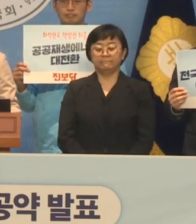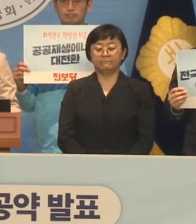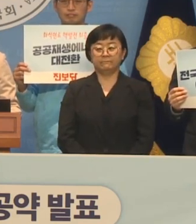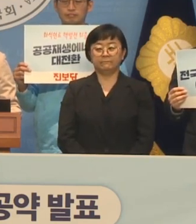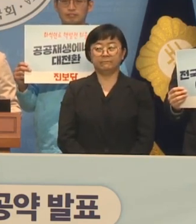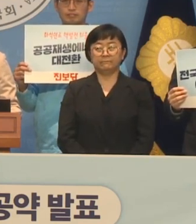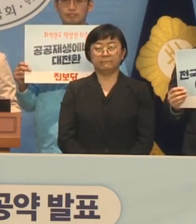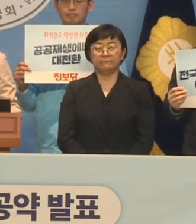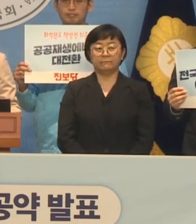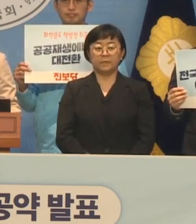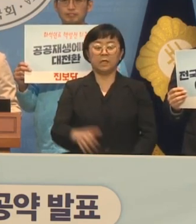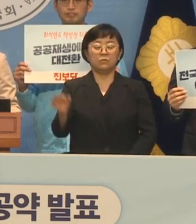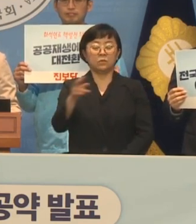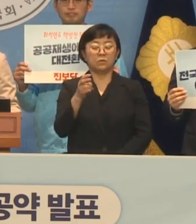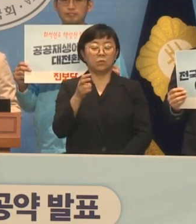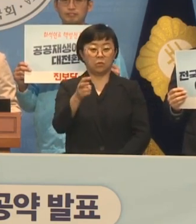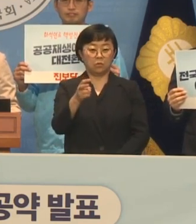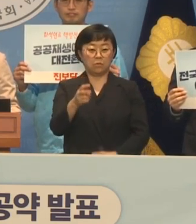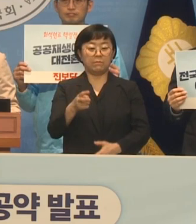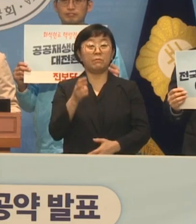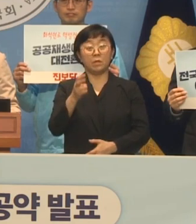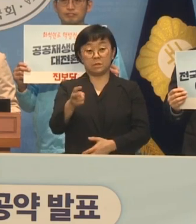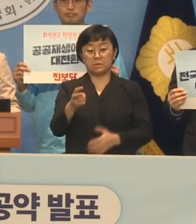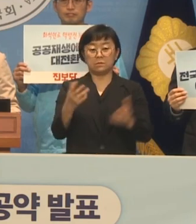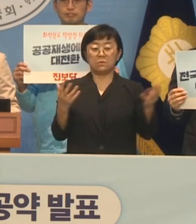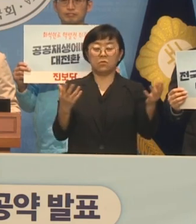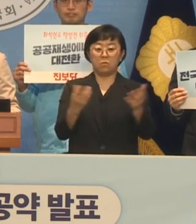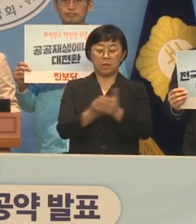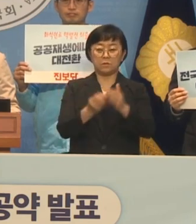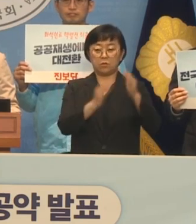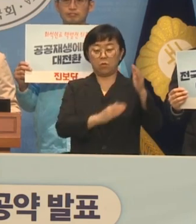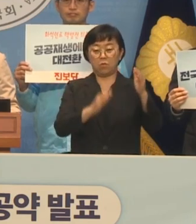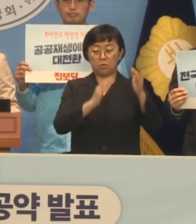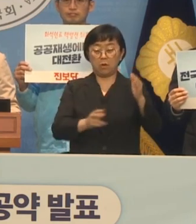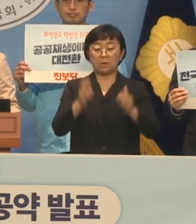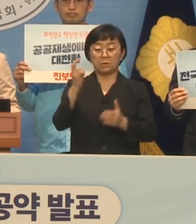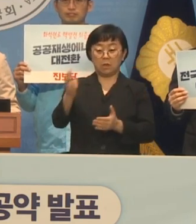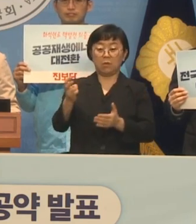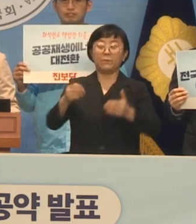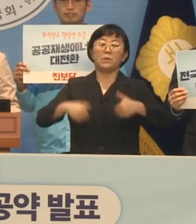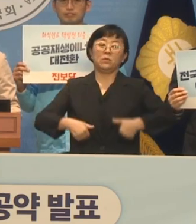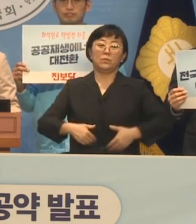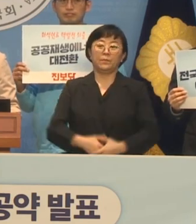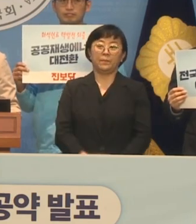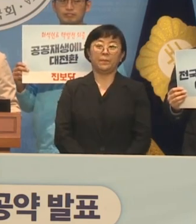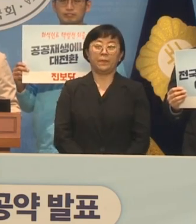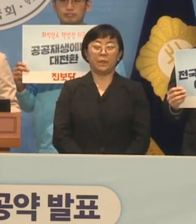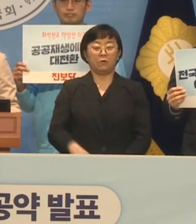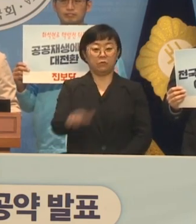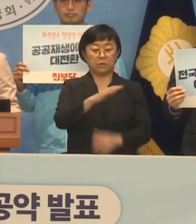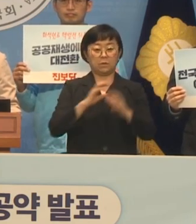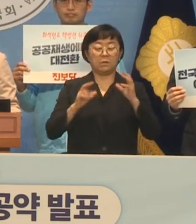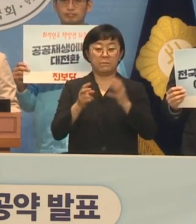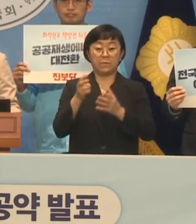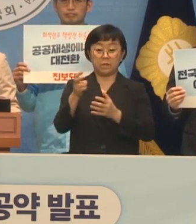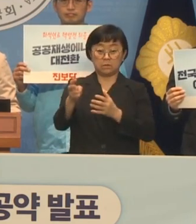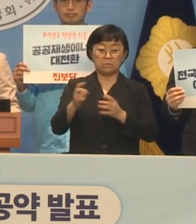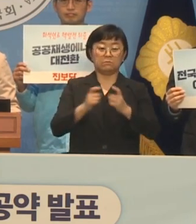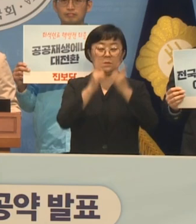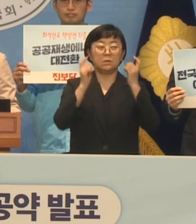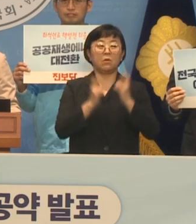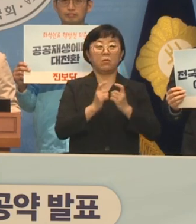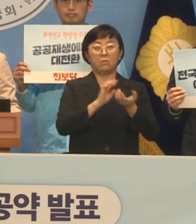한편 무상교통은 버스 완전 공영제와 함께 가야 합니다. 우리나라는 버스를